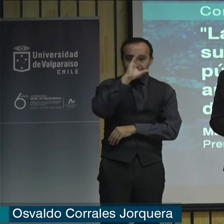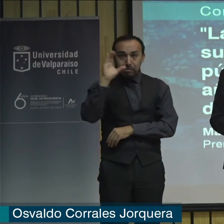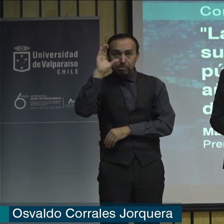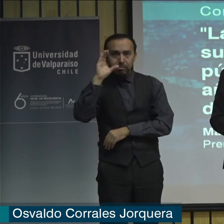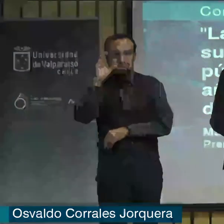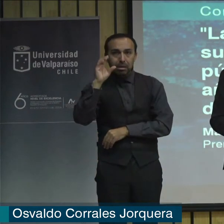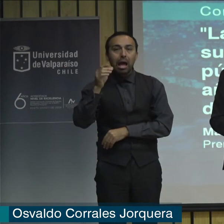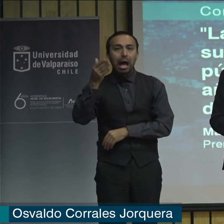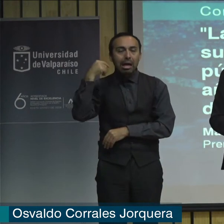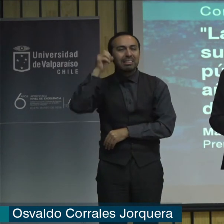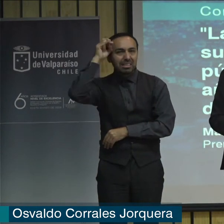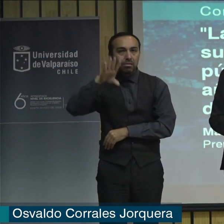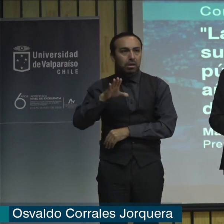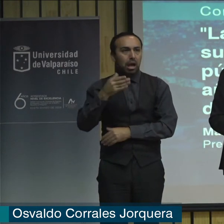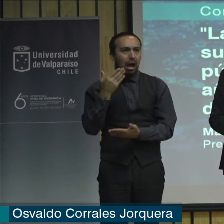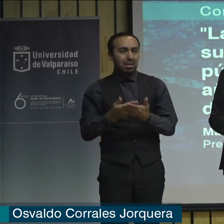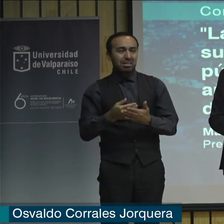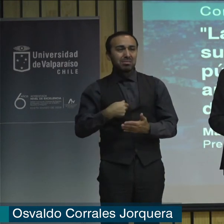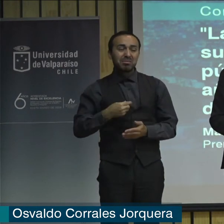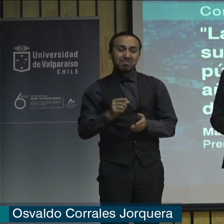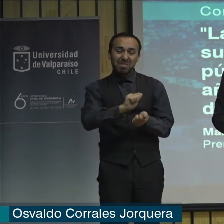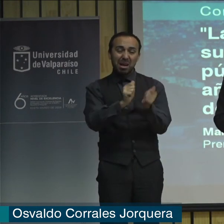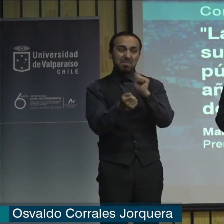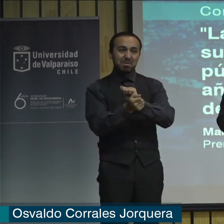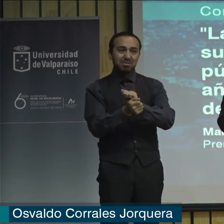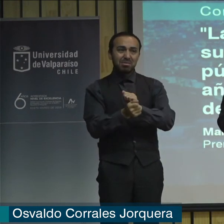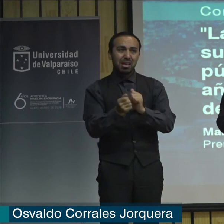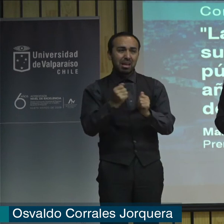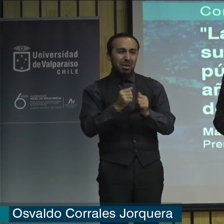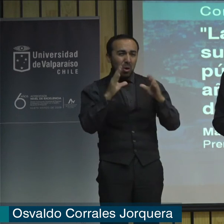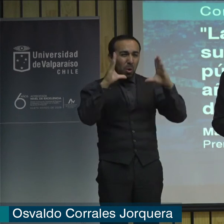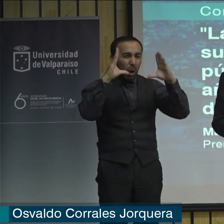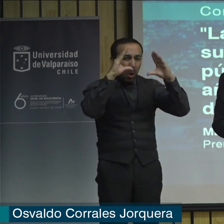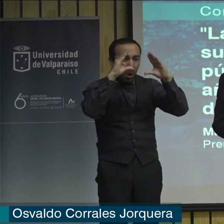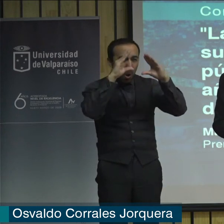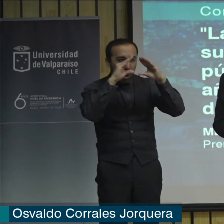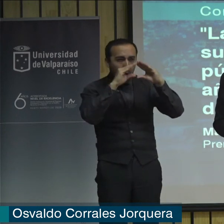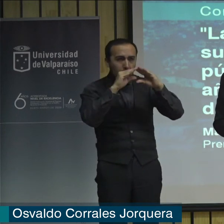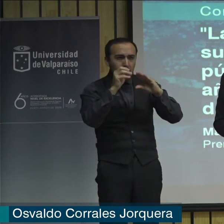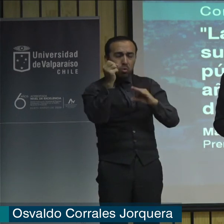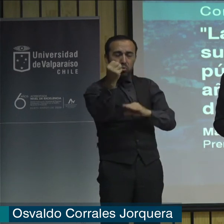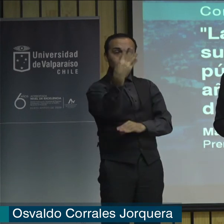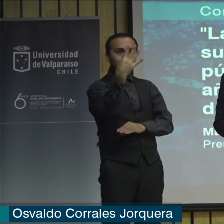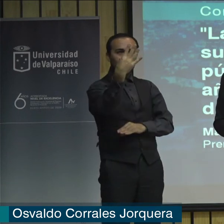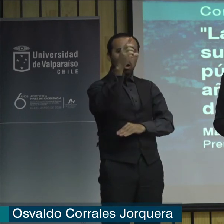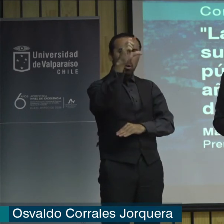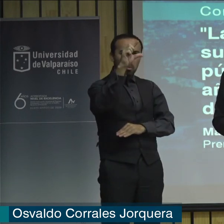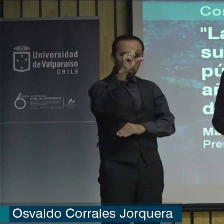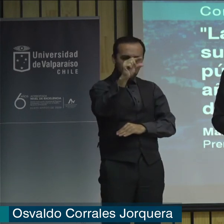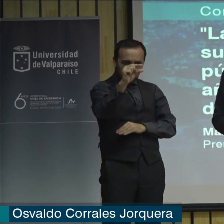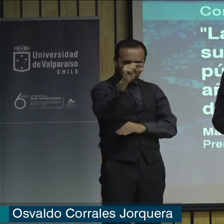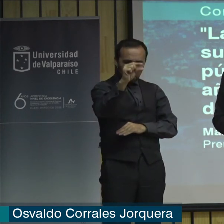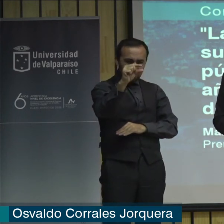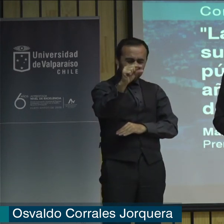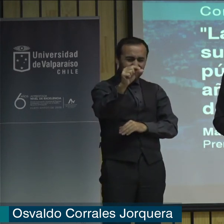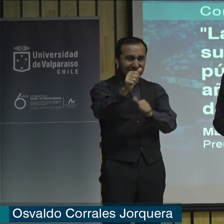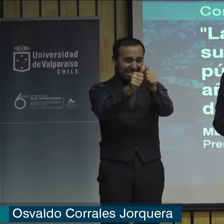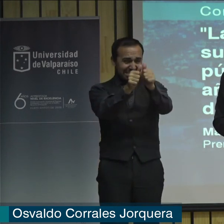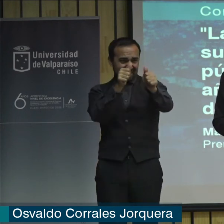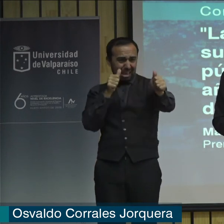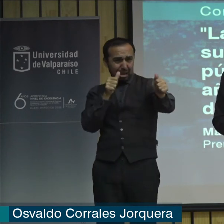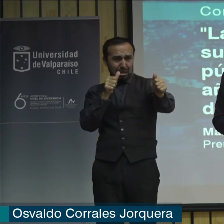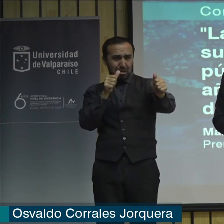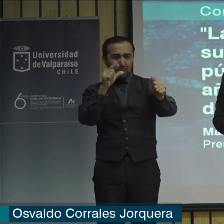túnel que aparece largo y oscuro en el que apenas hay unos cuantos guiños y tililaciones luces que se